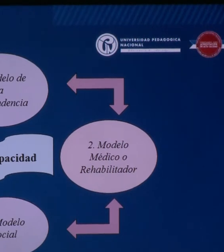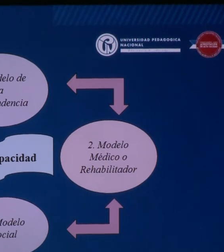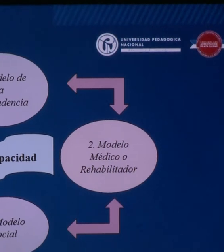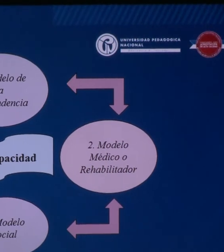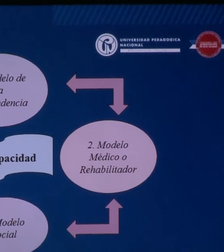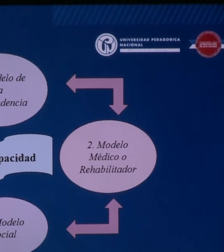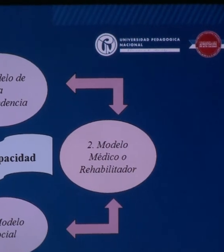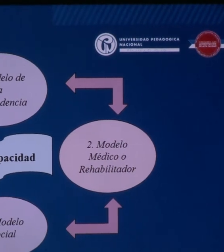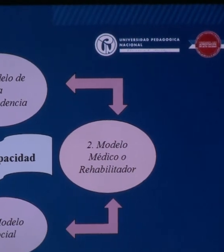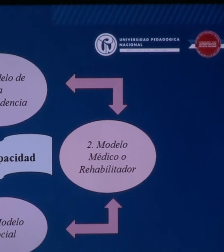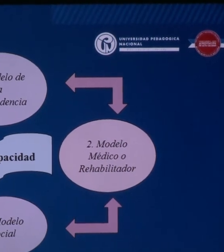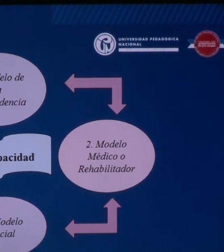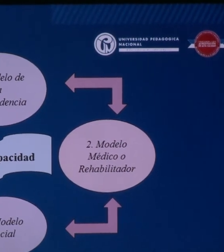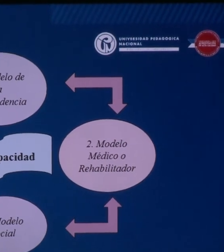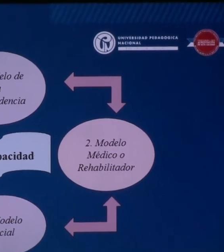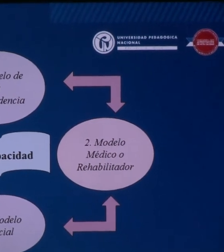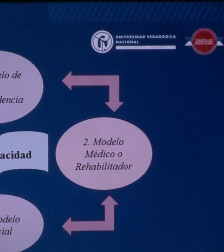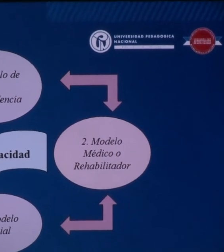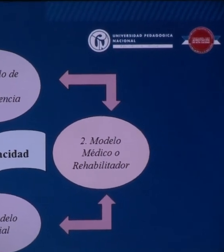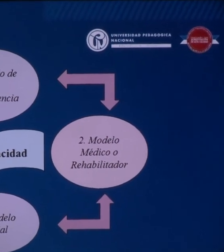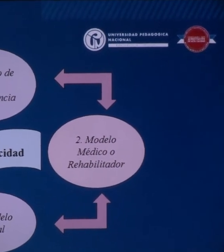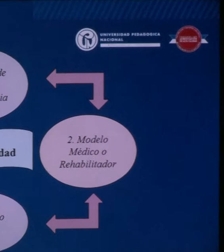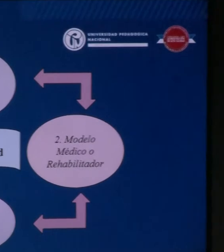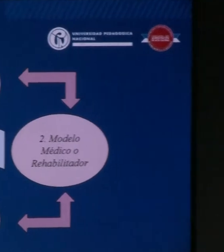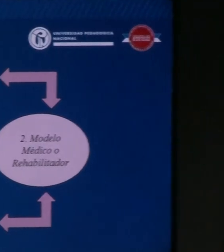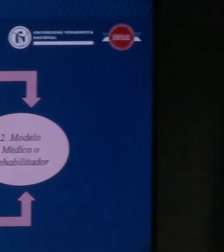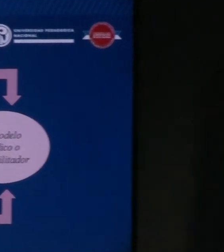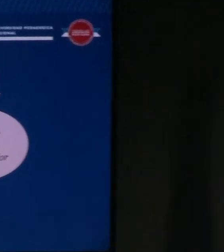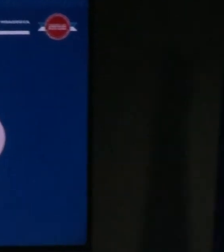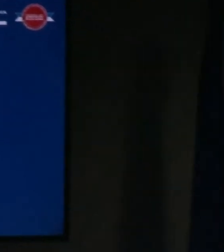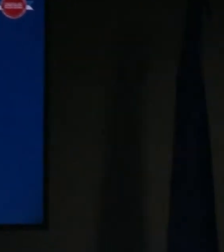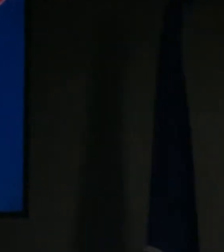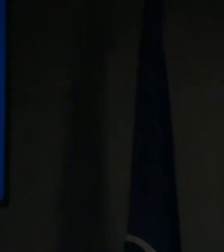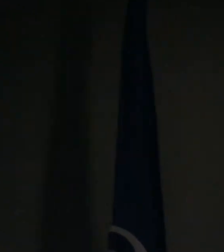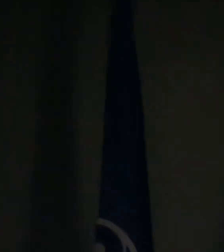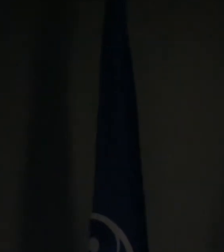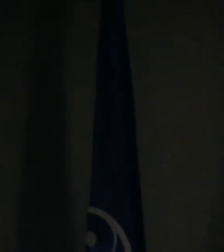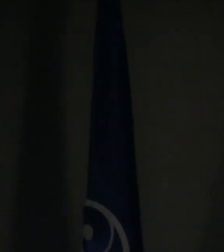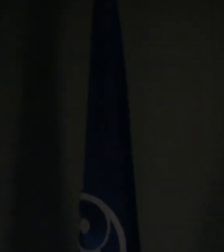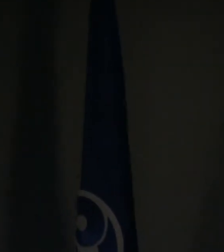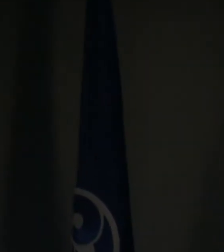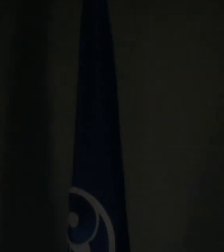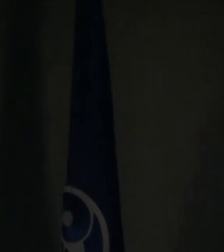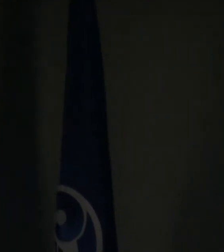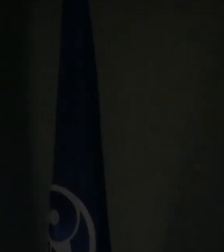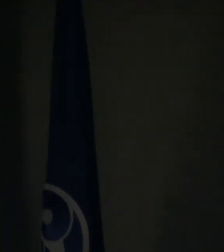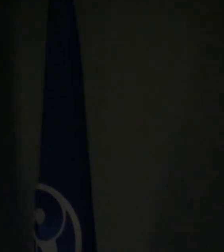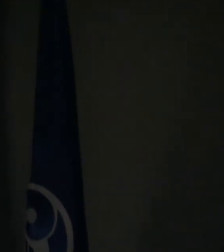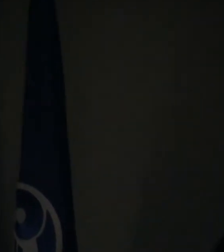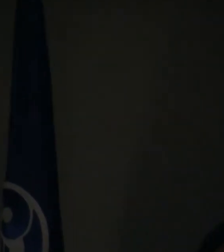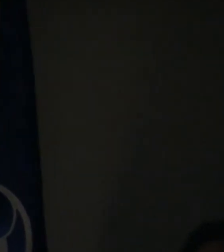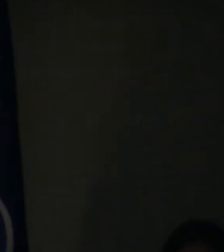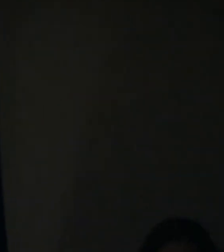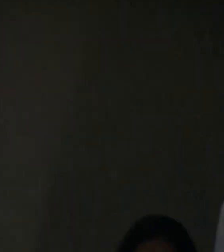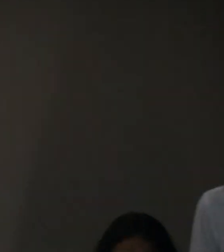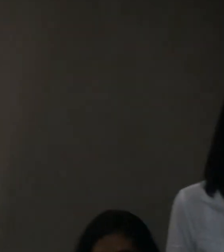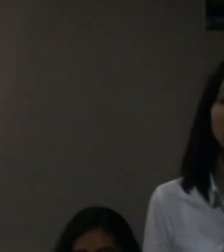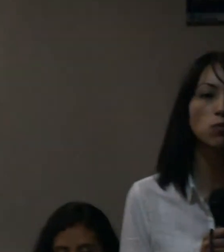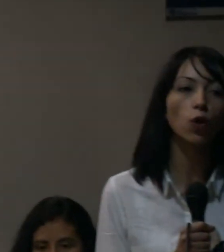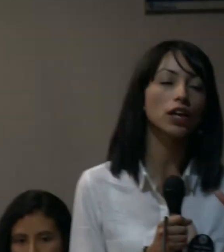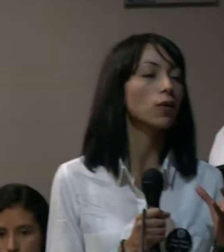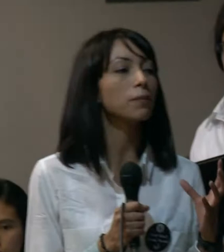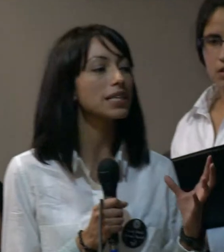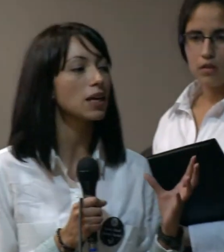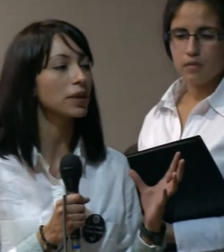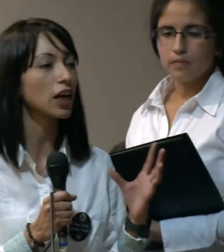las características de la persona y en los factores del ambiente. Al tener ya en cuenta estas dos características,